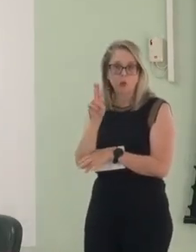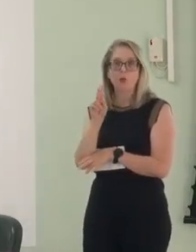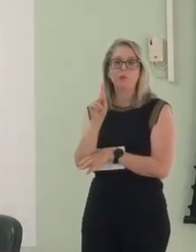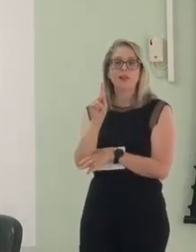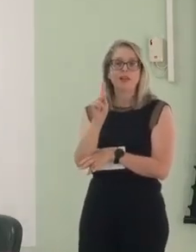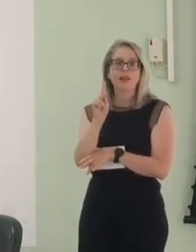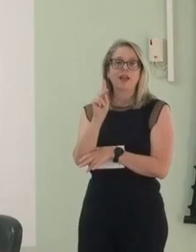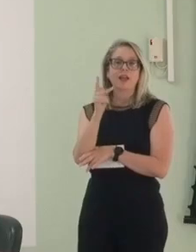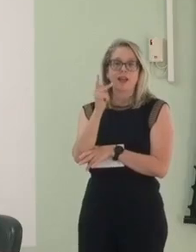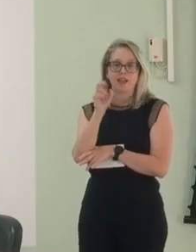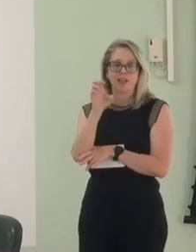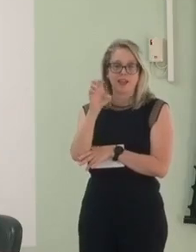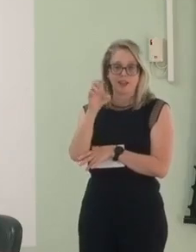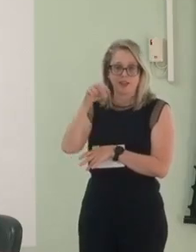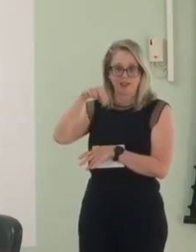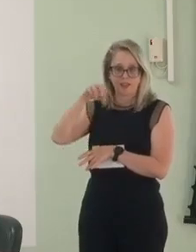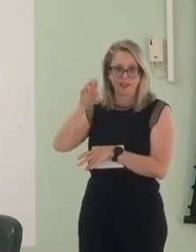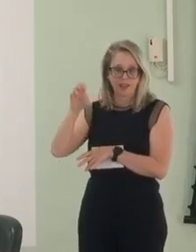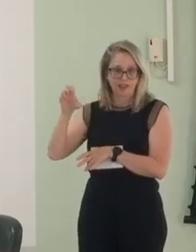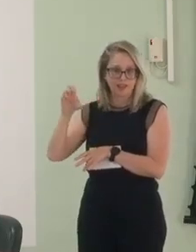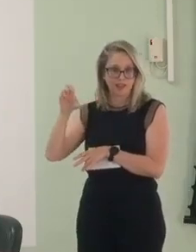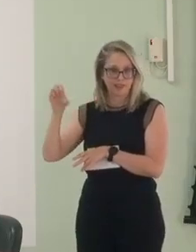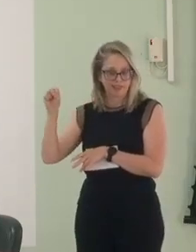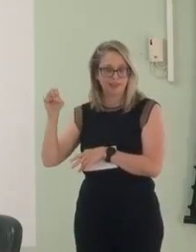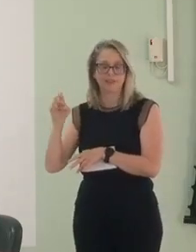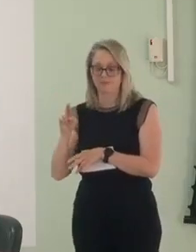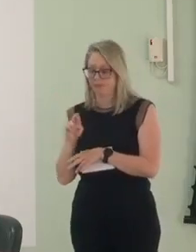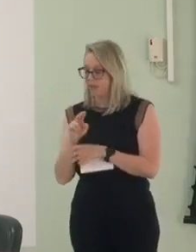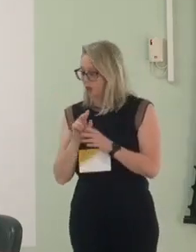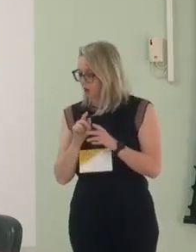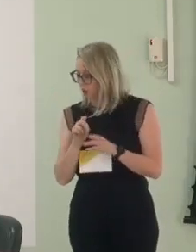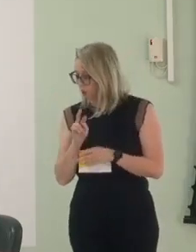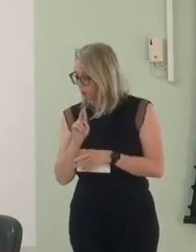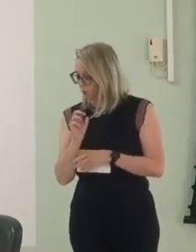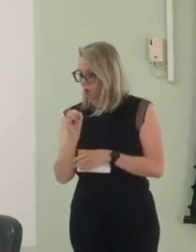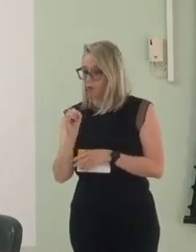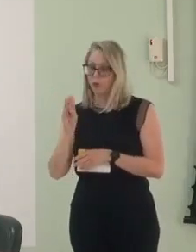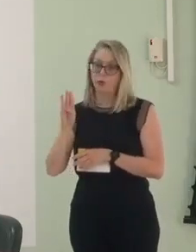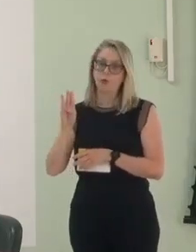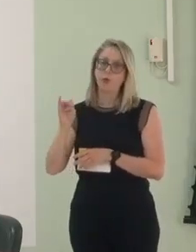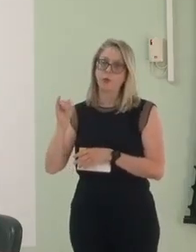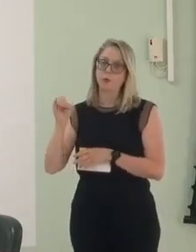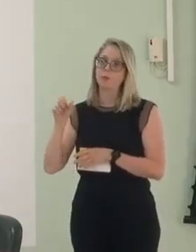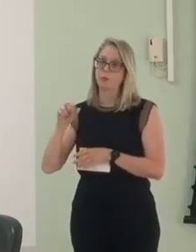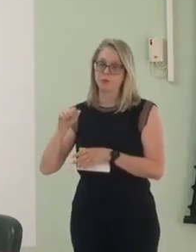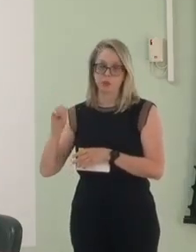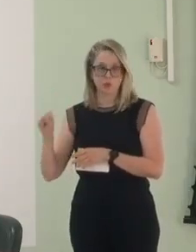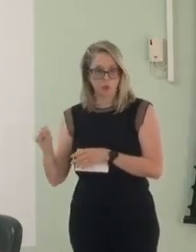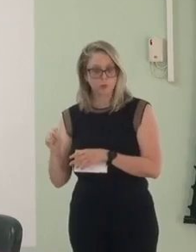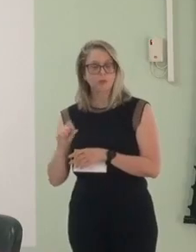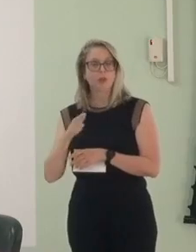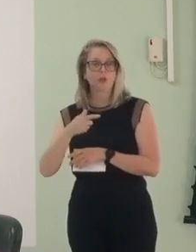Tem dois pesquisadores americanos, Renner e Robson, especificamente em 2021,